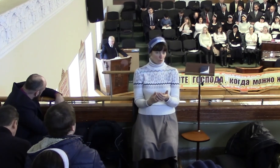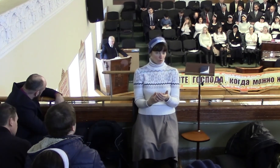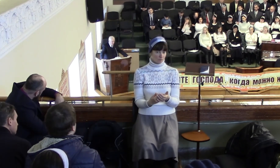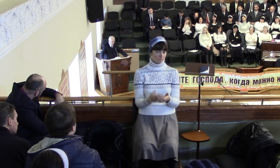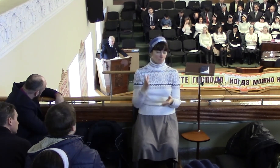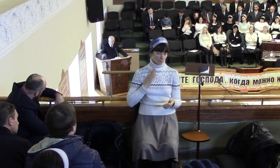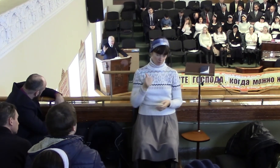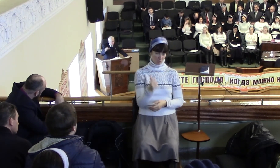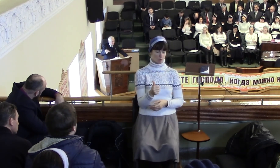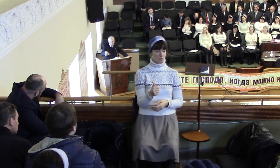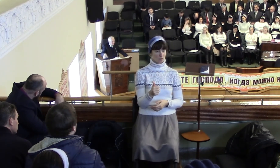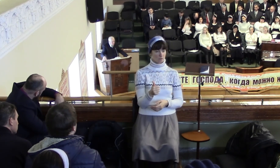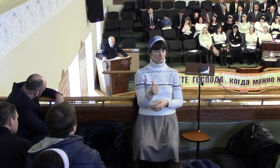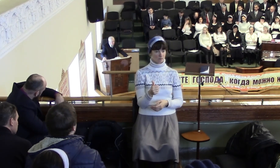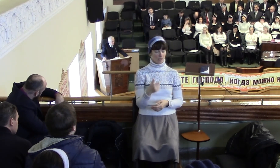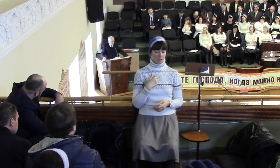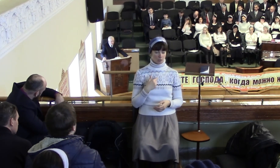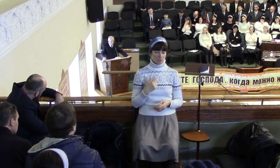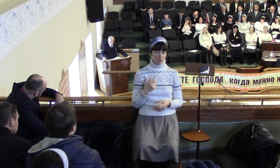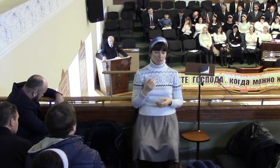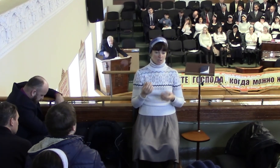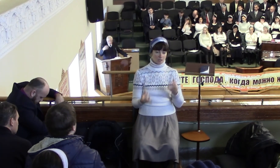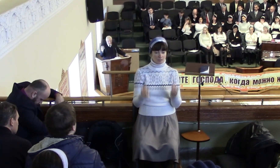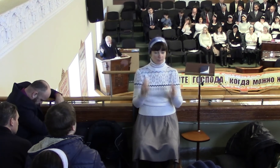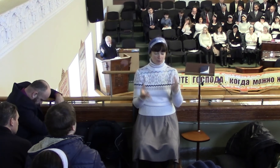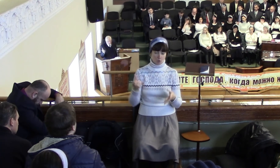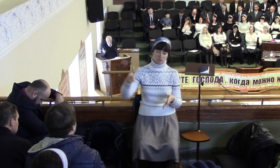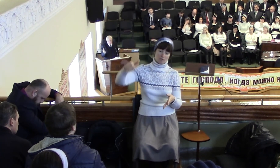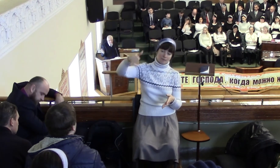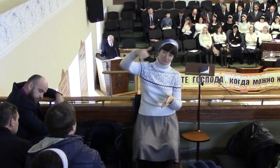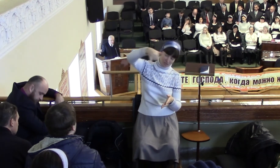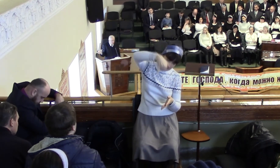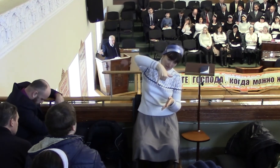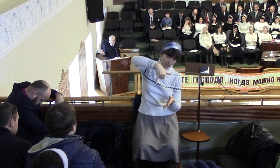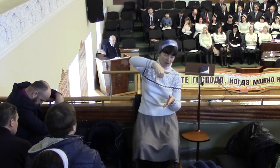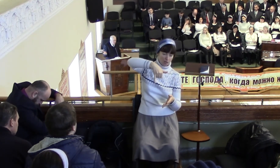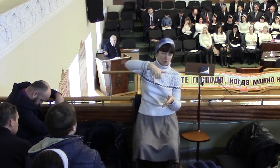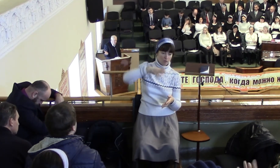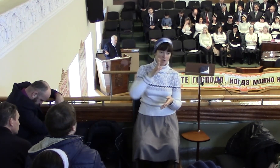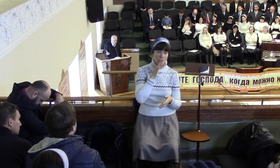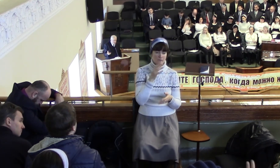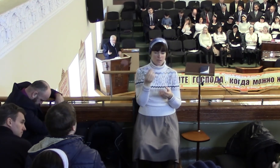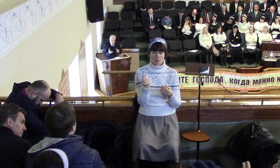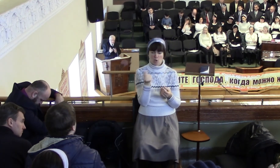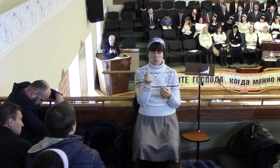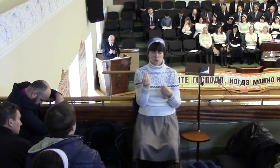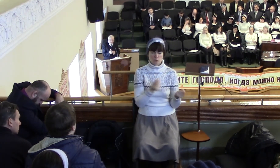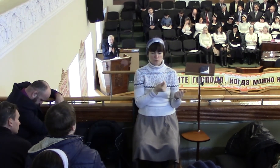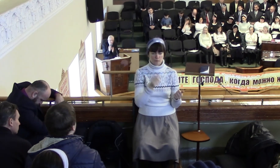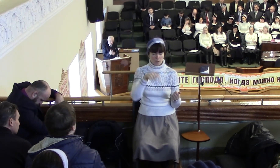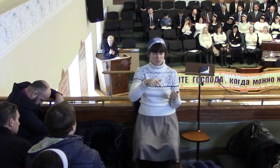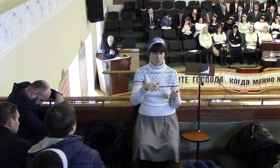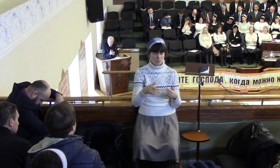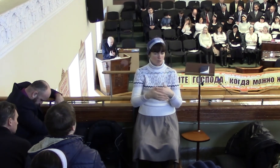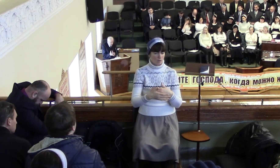тепло. Вы заливаете кипяток, постояло немножко, уже и остыло, быстро остыло. Задача термоса